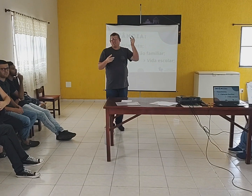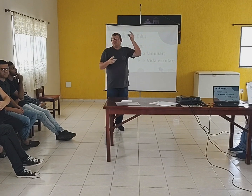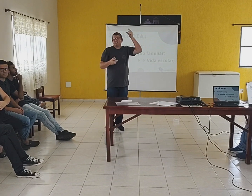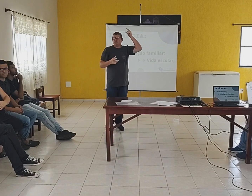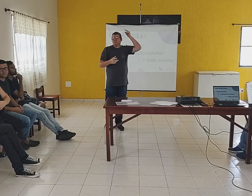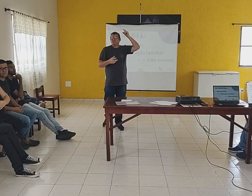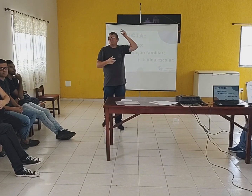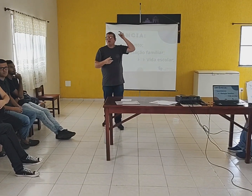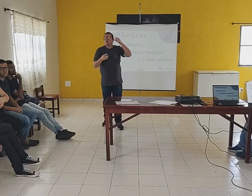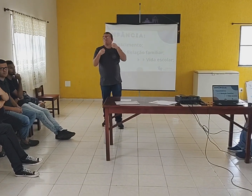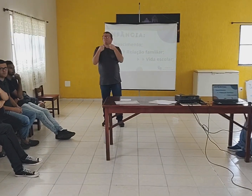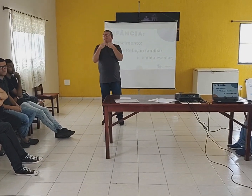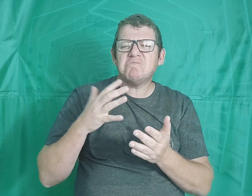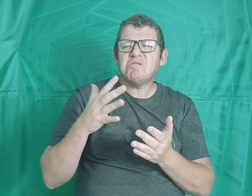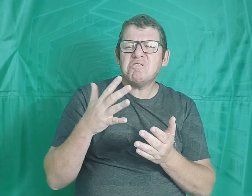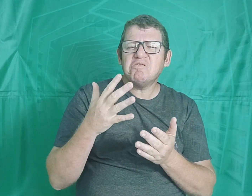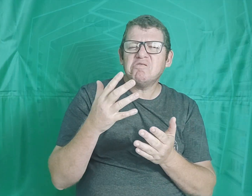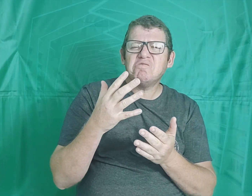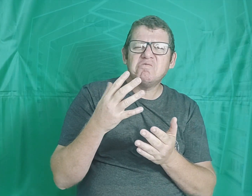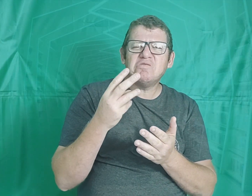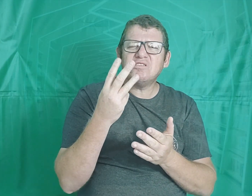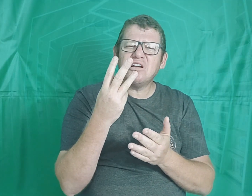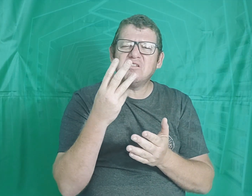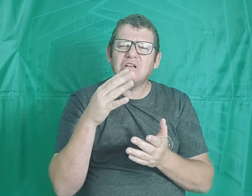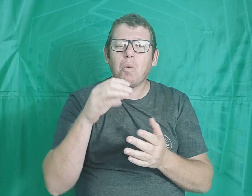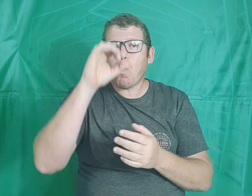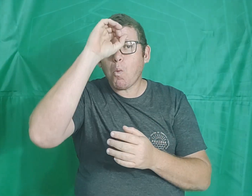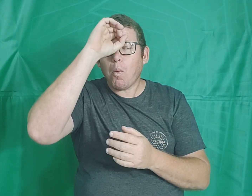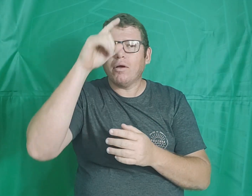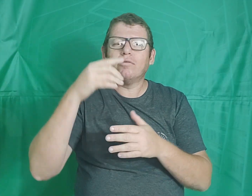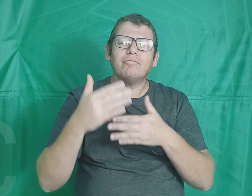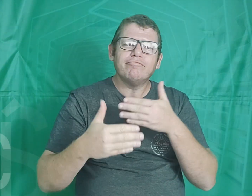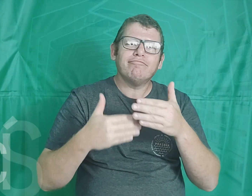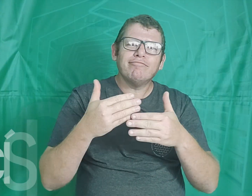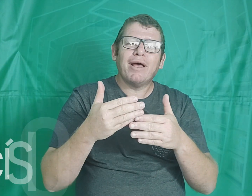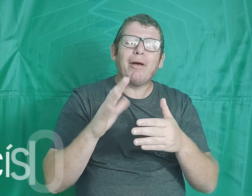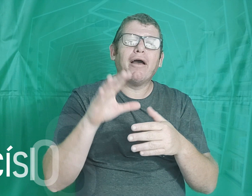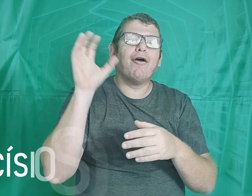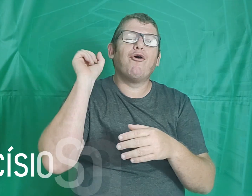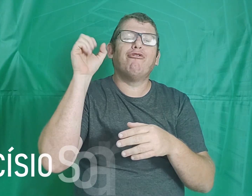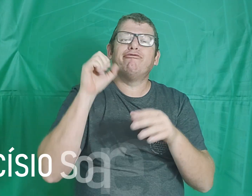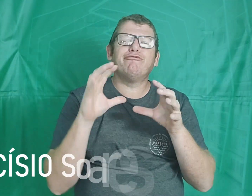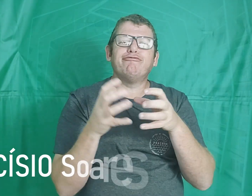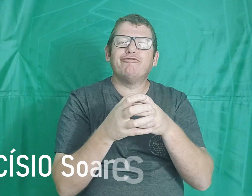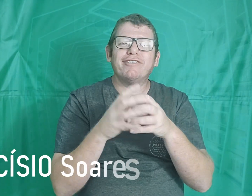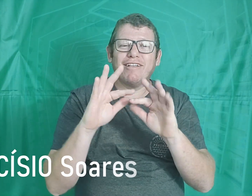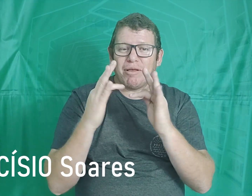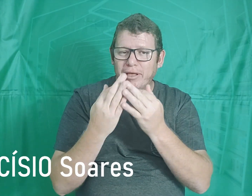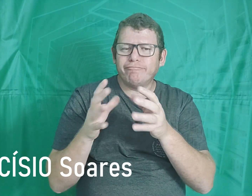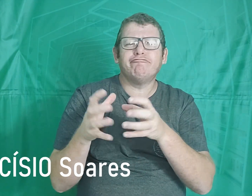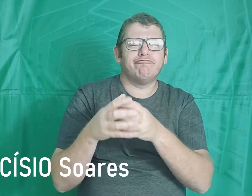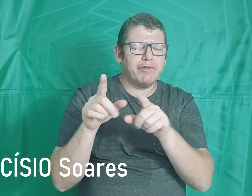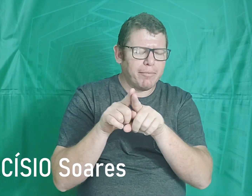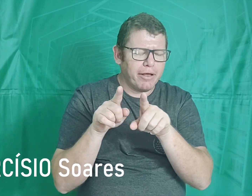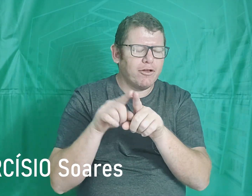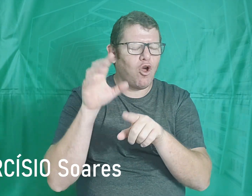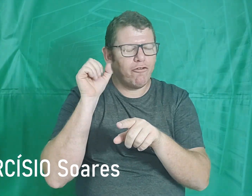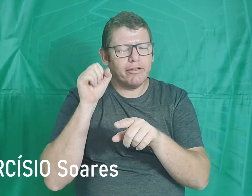é inspiradora. Por volta dos 3 anos, eu não sabia me comunicar. Meu círculo familiar era composto por